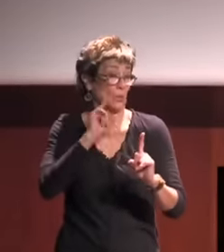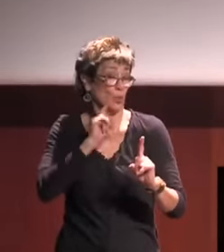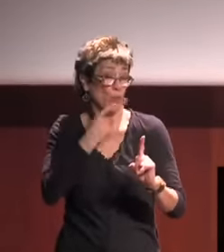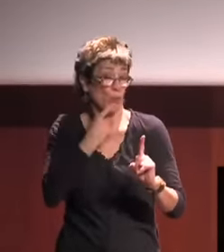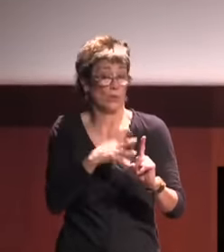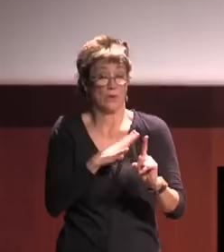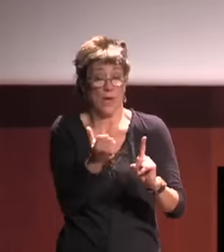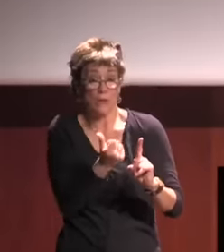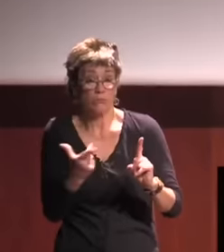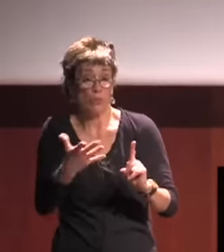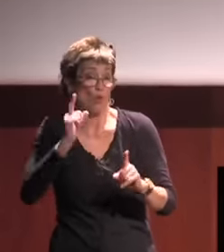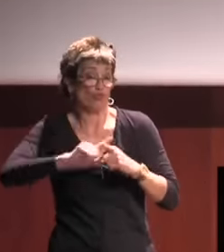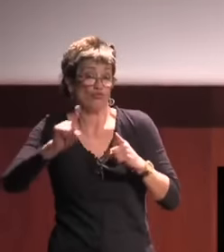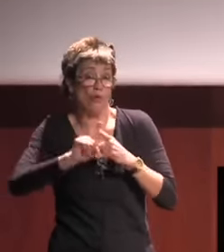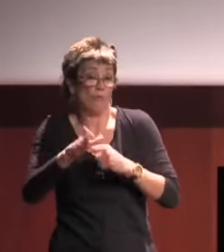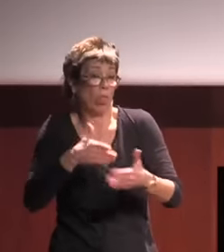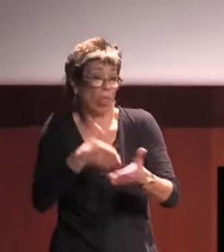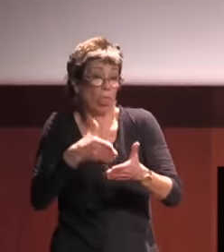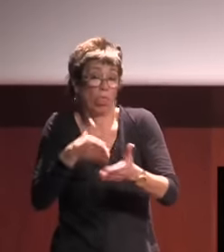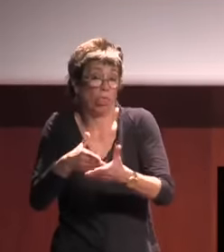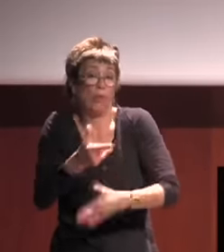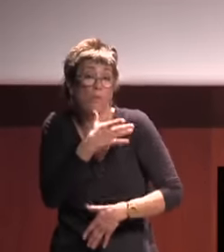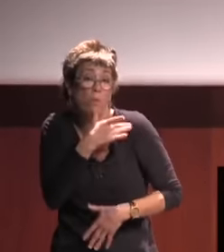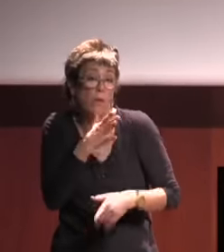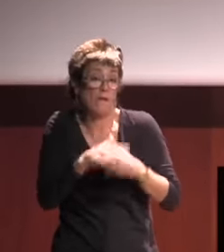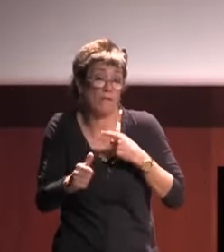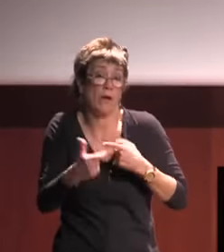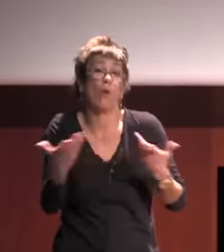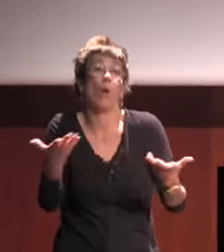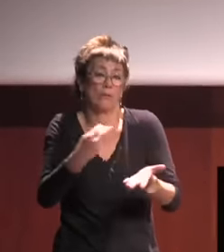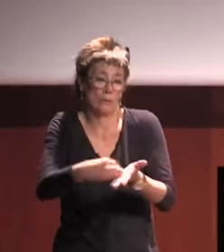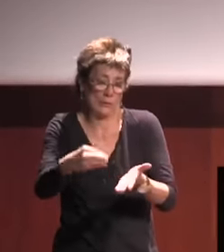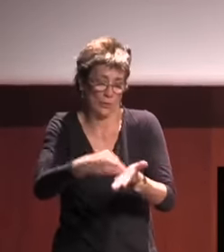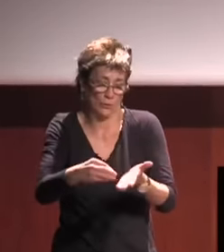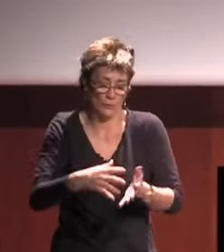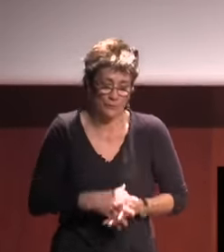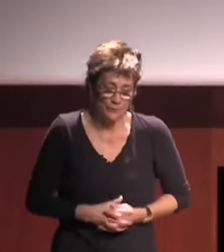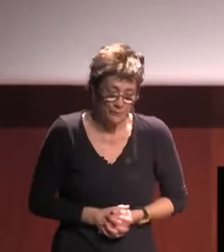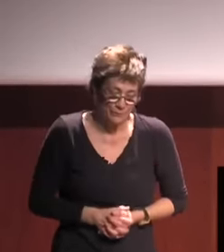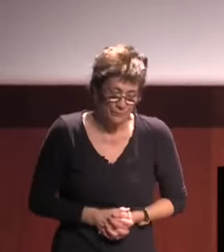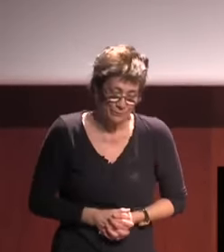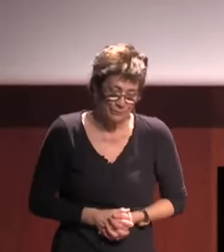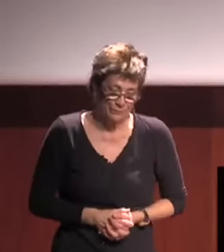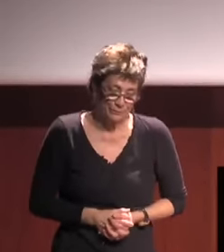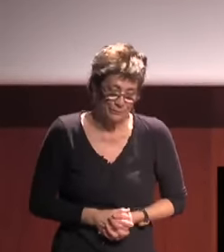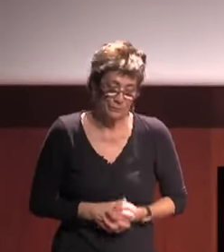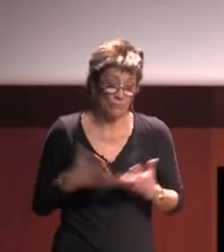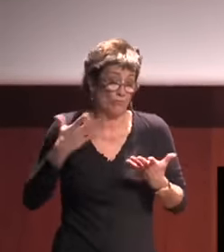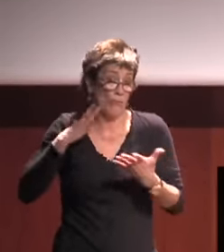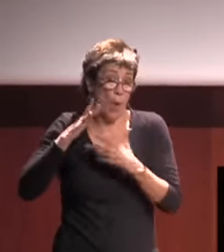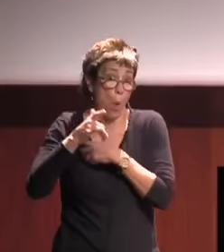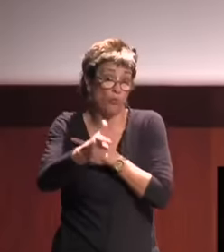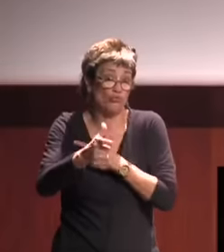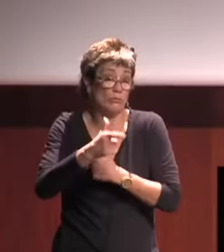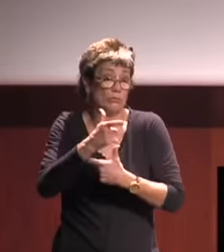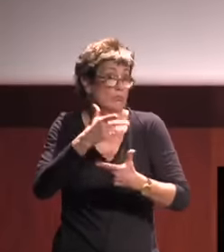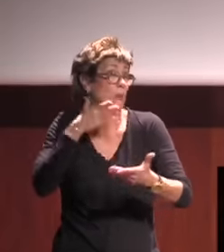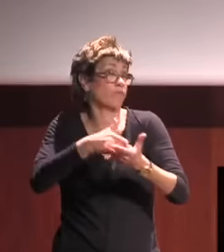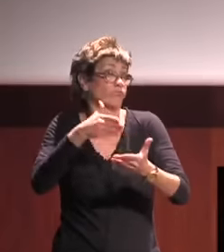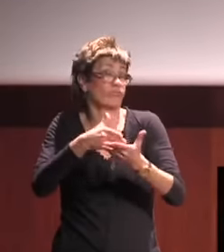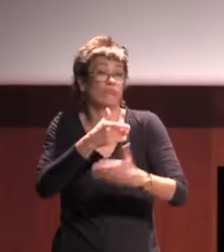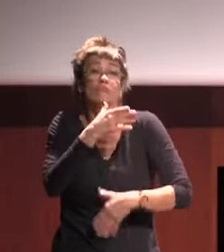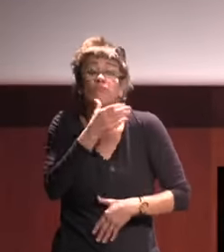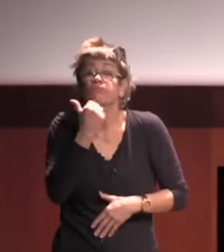certain nombre de choses lui sont inaccessibles, et notamment l'écriture. C'est logique de l'impossibilité des